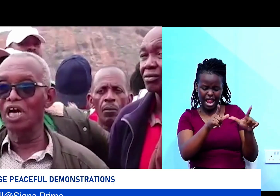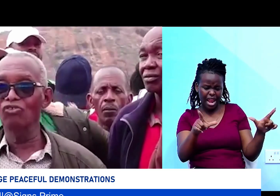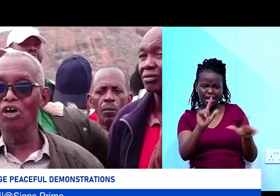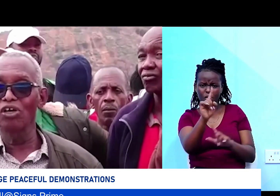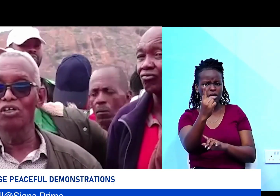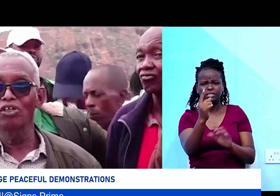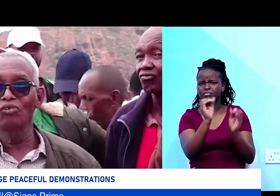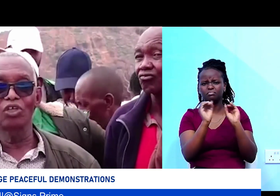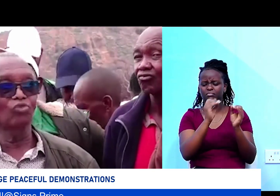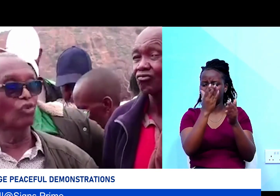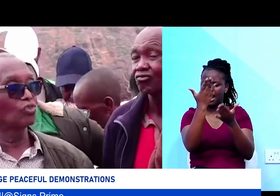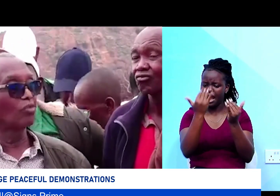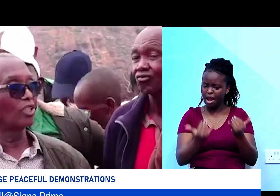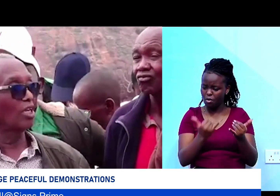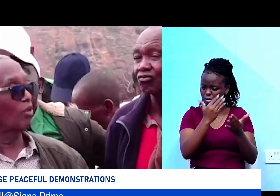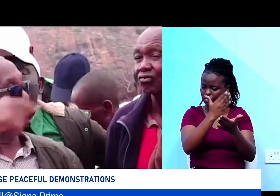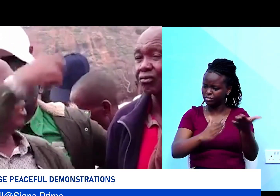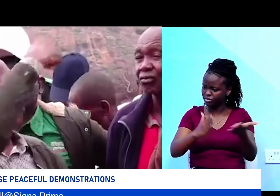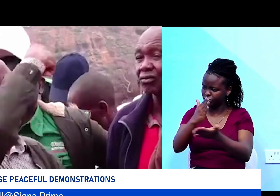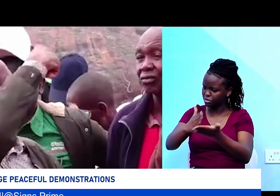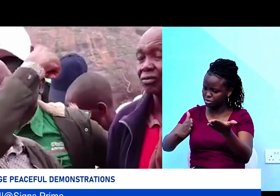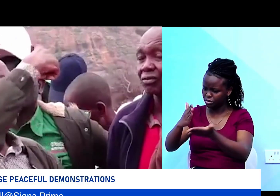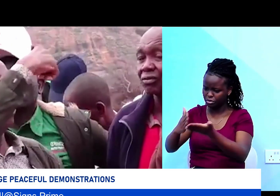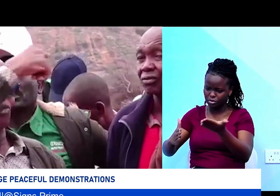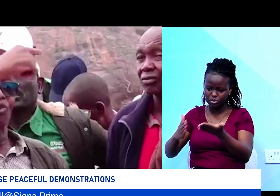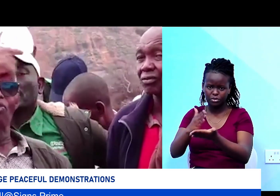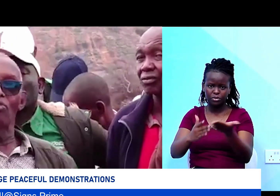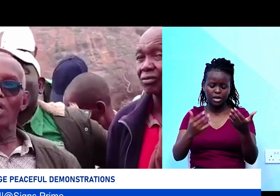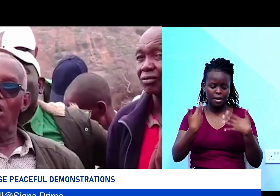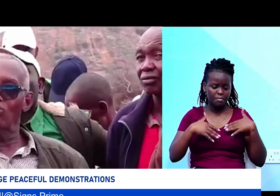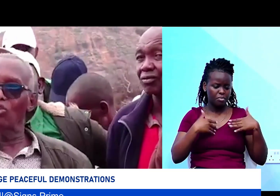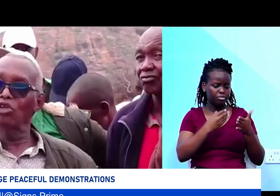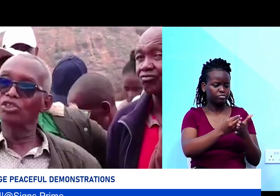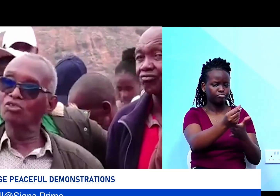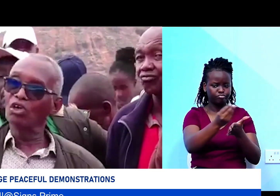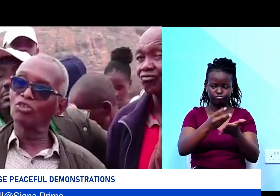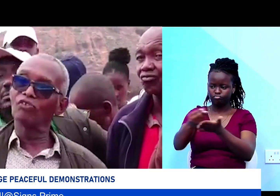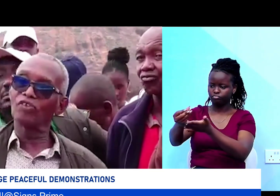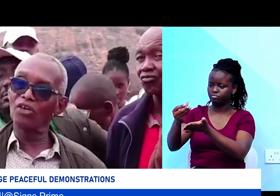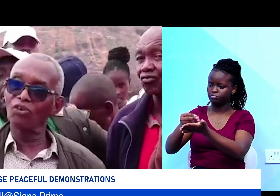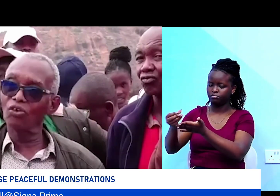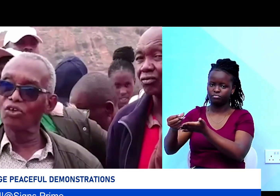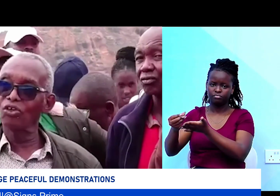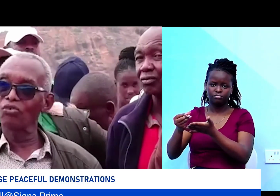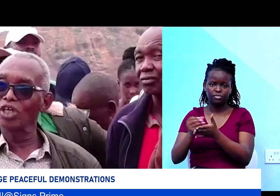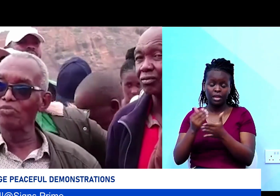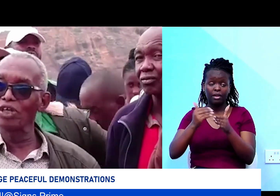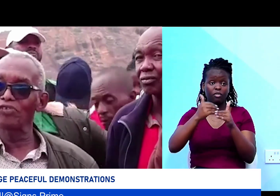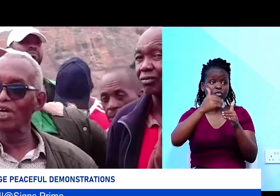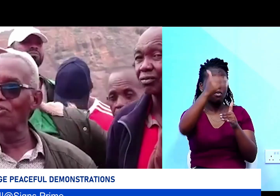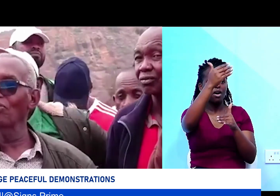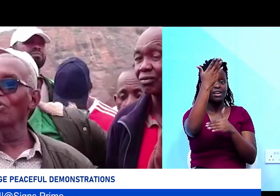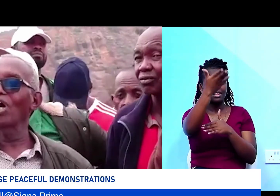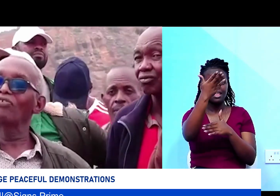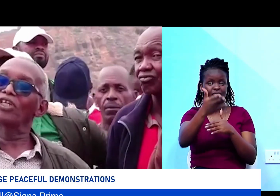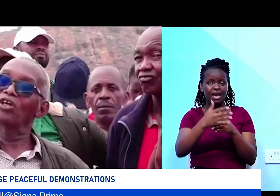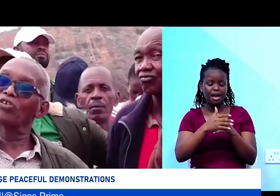linagawanywa watu wauzie mashamba. Kule mbele kumegawanywa kunauziwa watu 1500, unalipa 1500, alafu tena